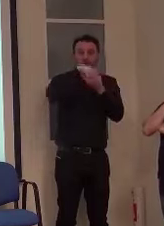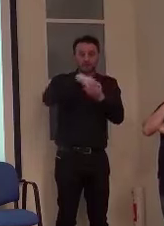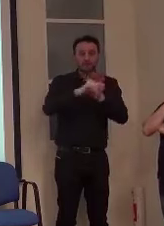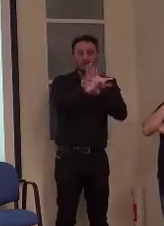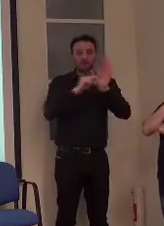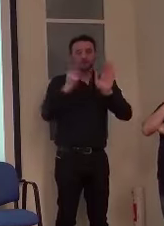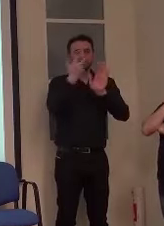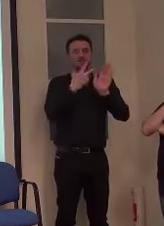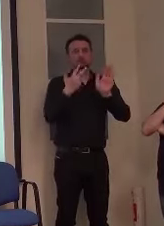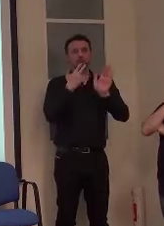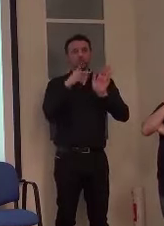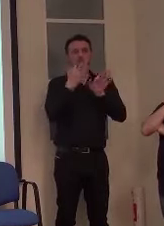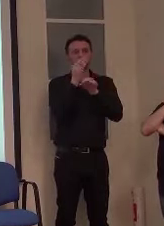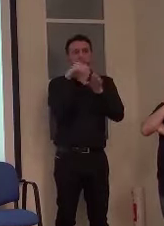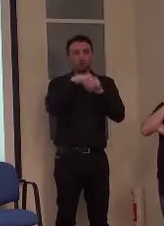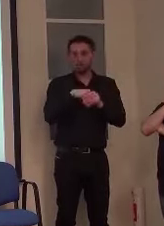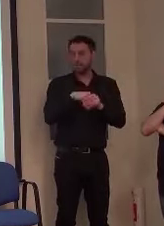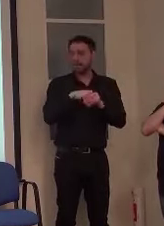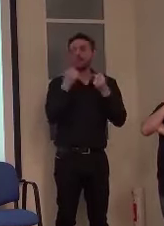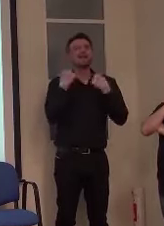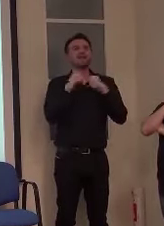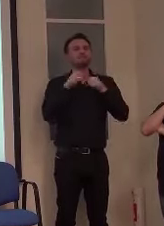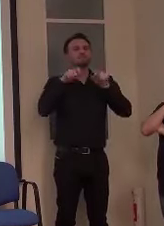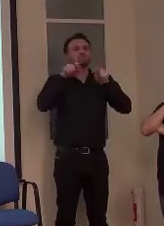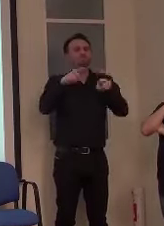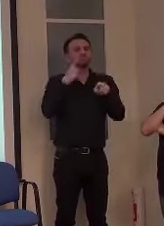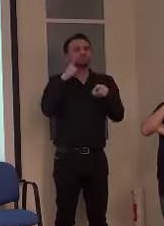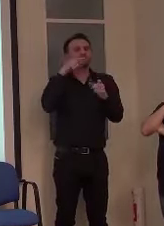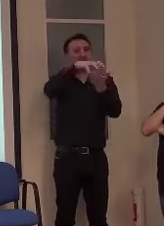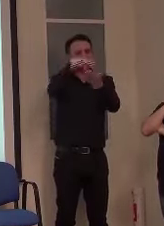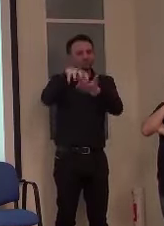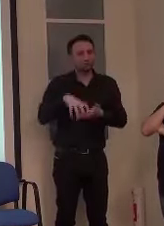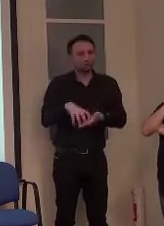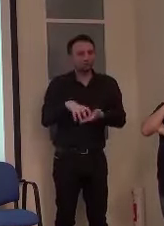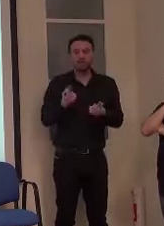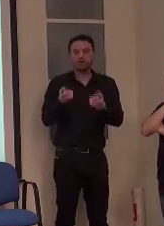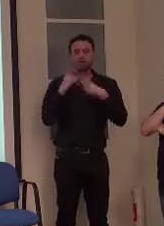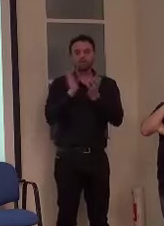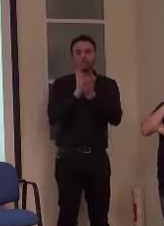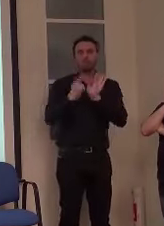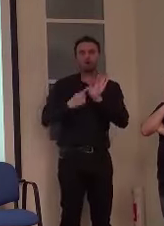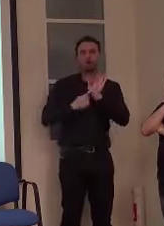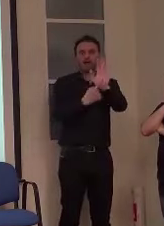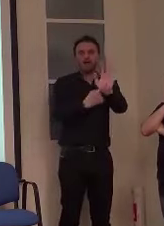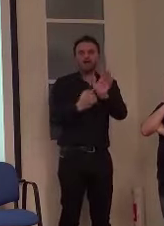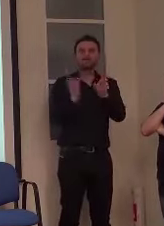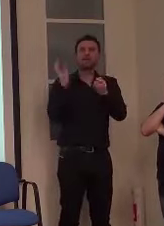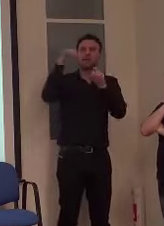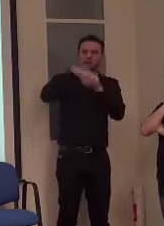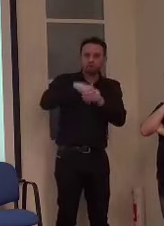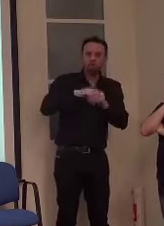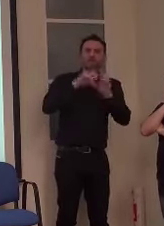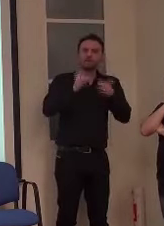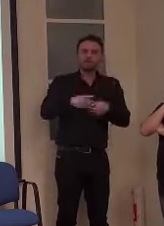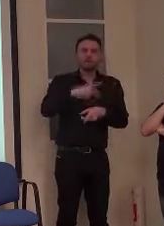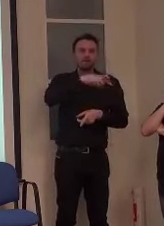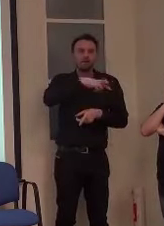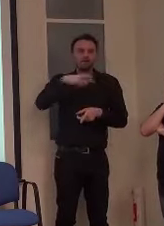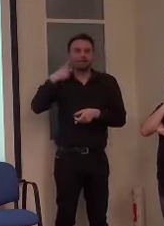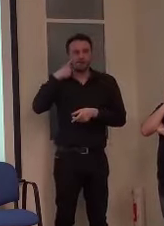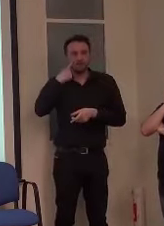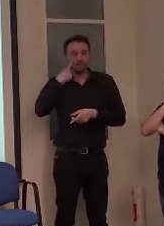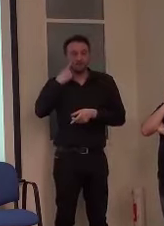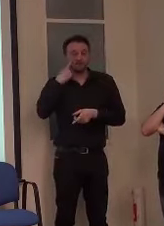normativa que fuera las prácticas institucionales que permiten garantizar la inclusión y el pp y digamos como